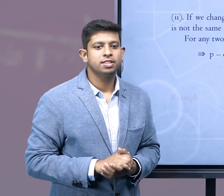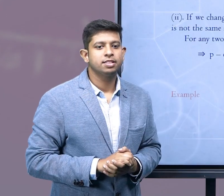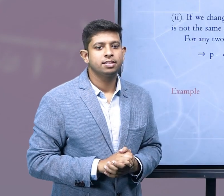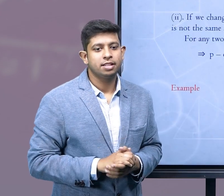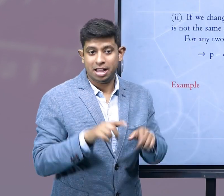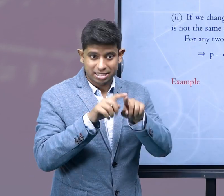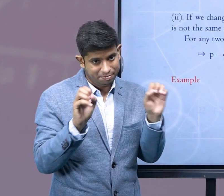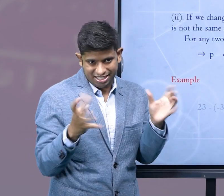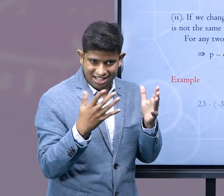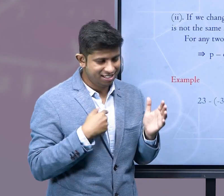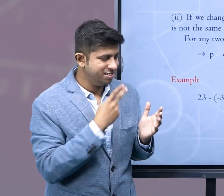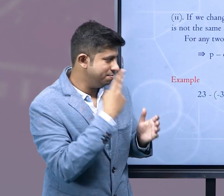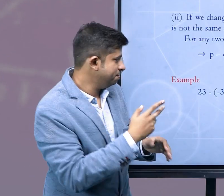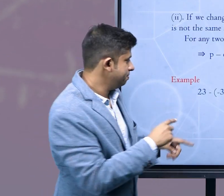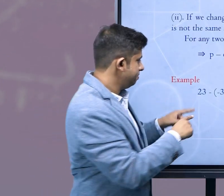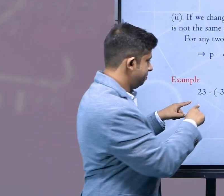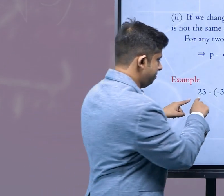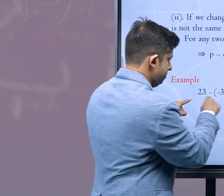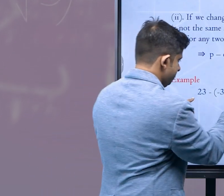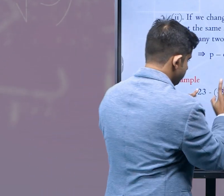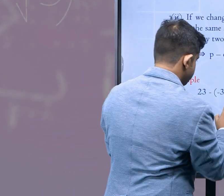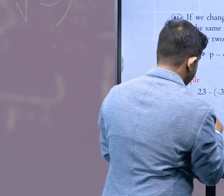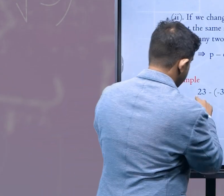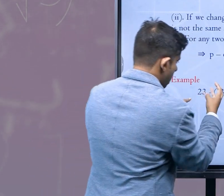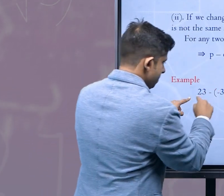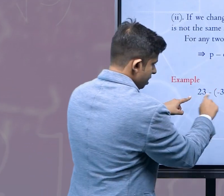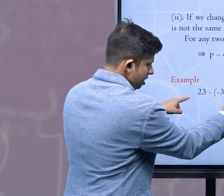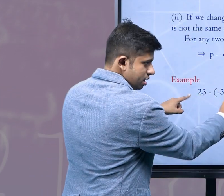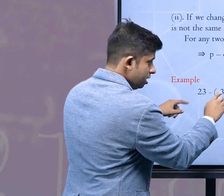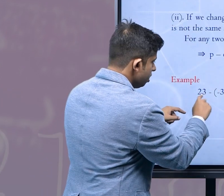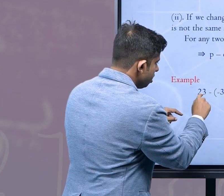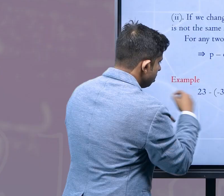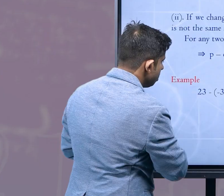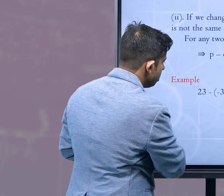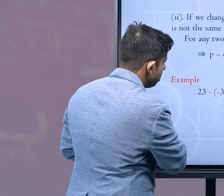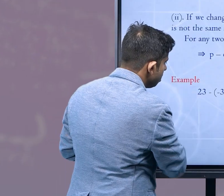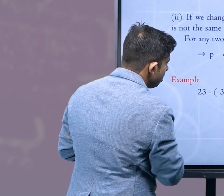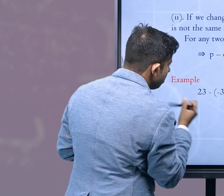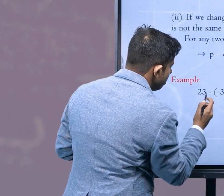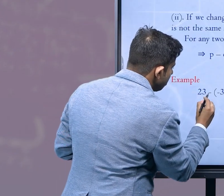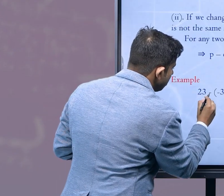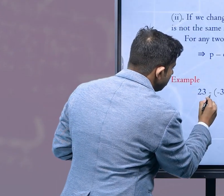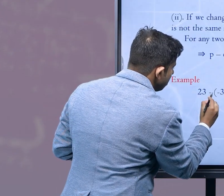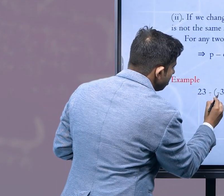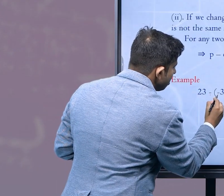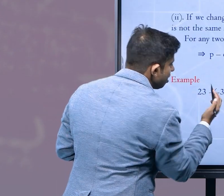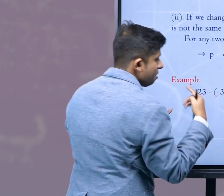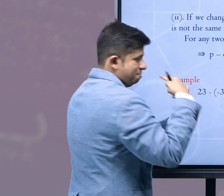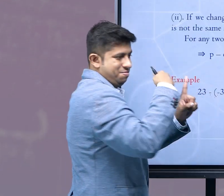minus p हमेशा बराबर नहीं होगा। एग्जाम्पल या उदाहरण 23 minus 30